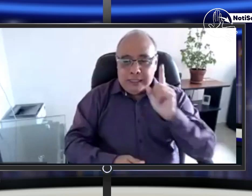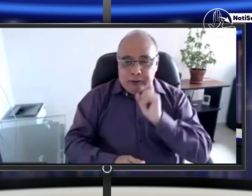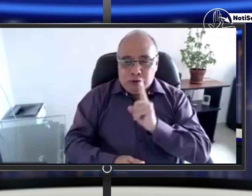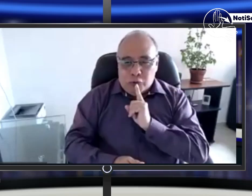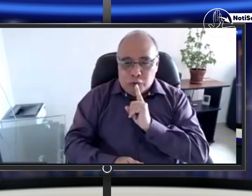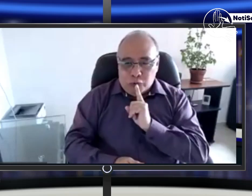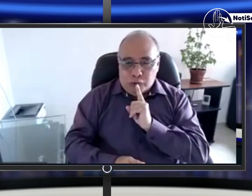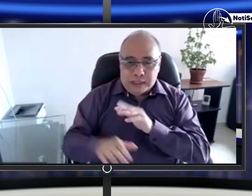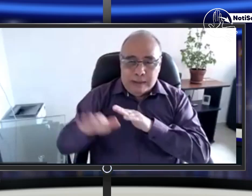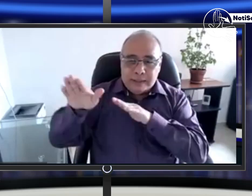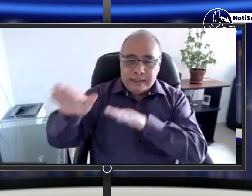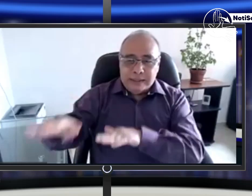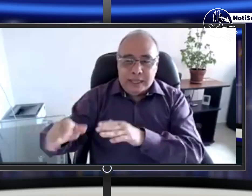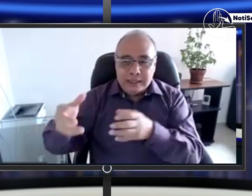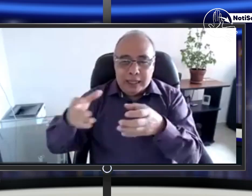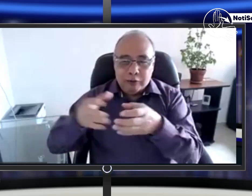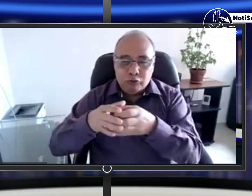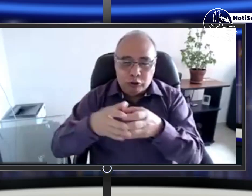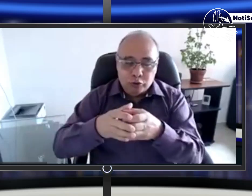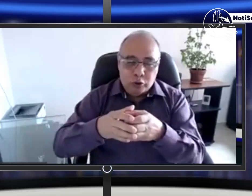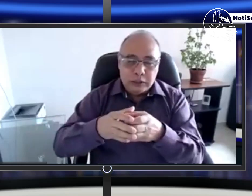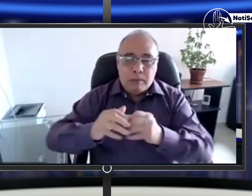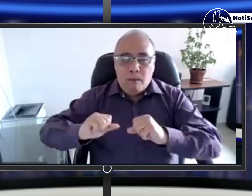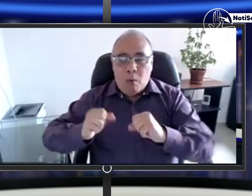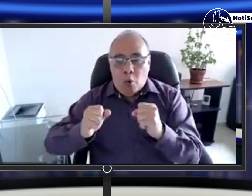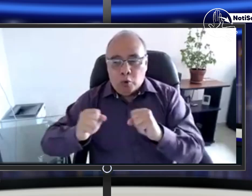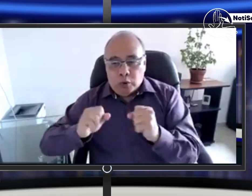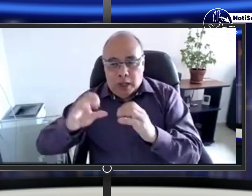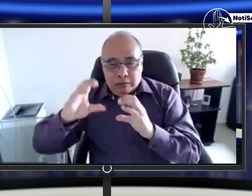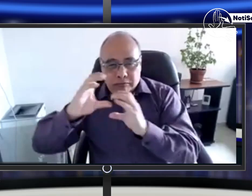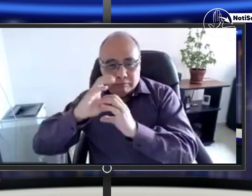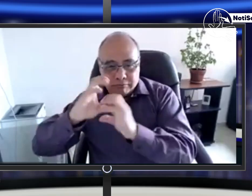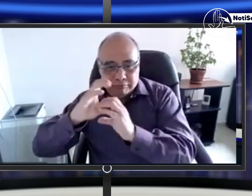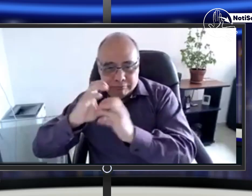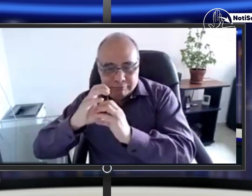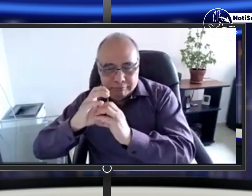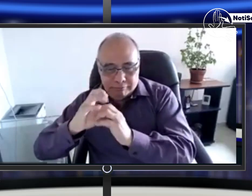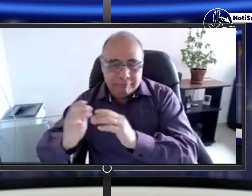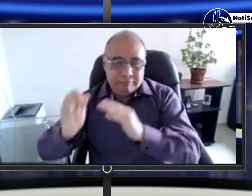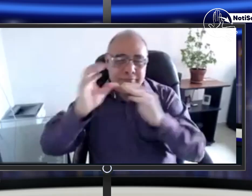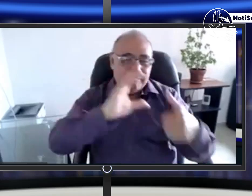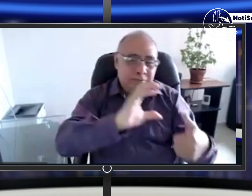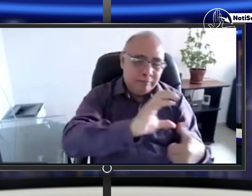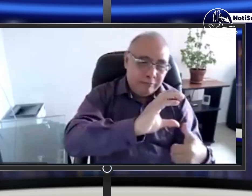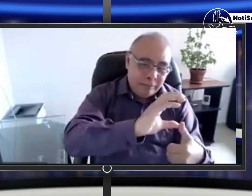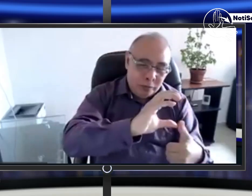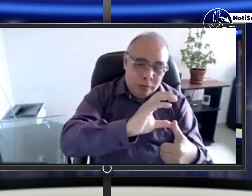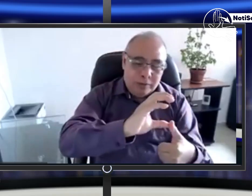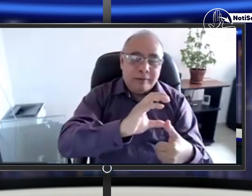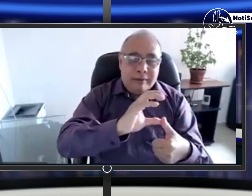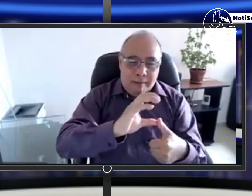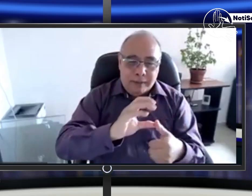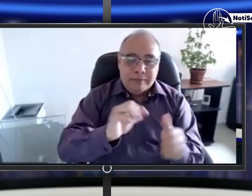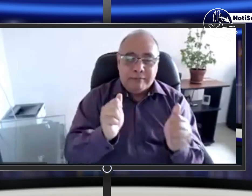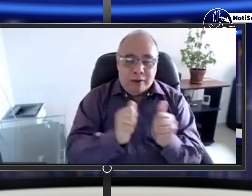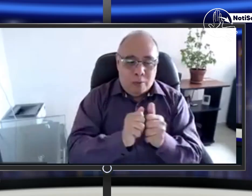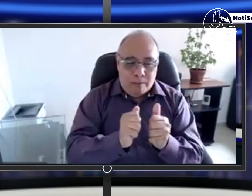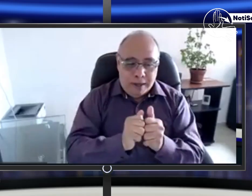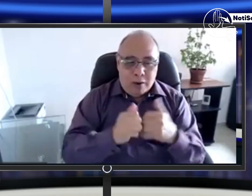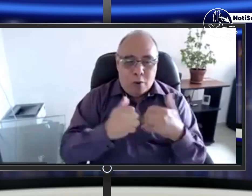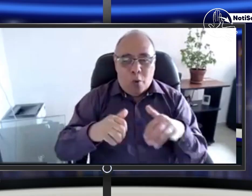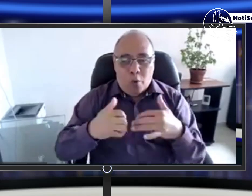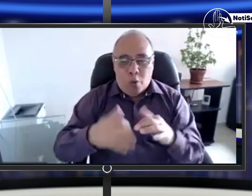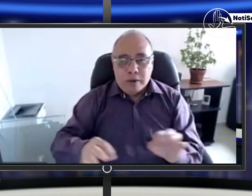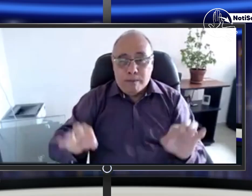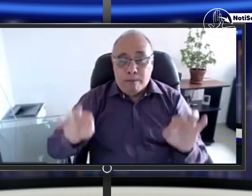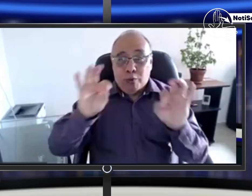Y pues también con nosotros están dos líderes sordos que van a participar de este diálogo hoy. Uno desde